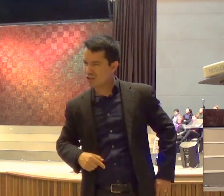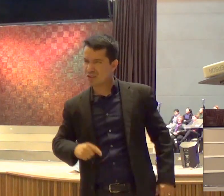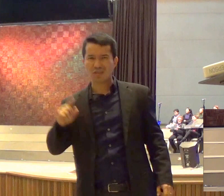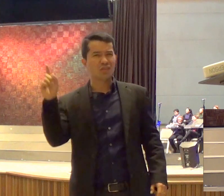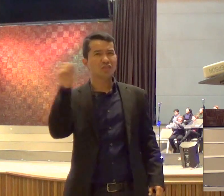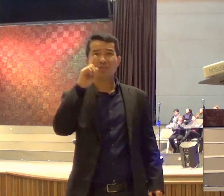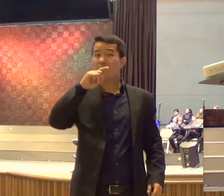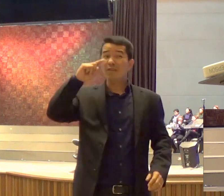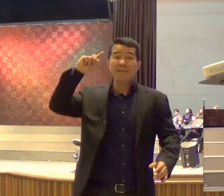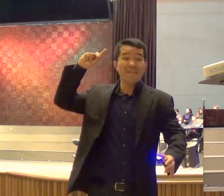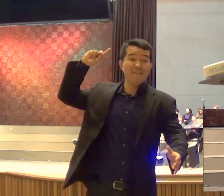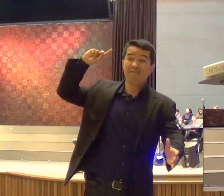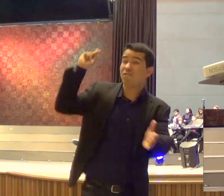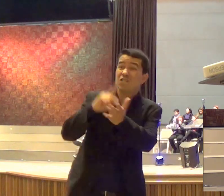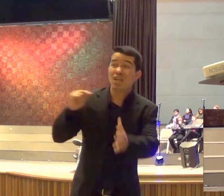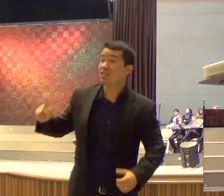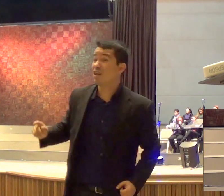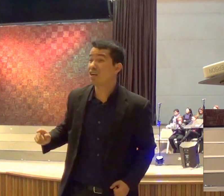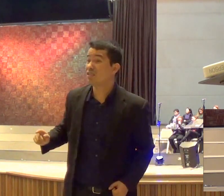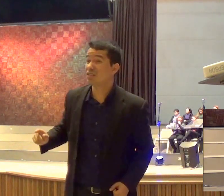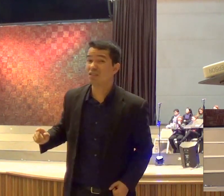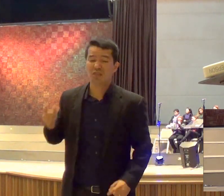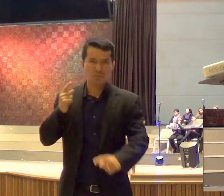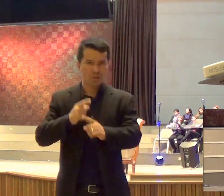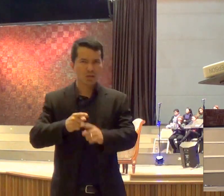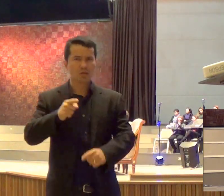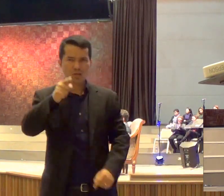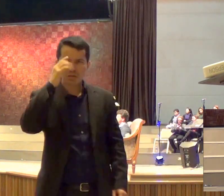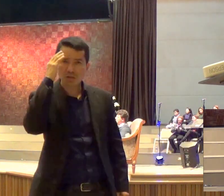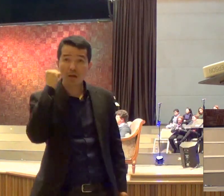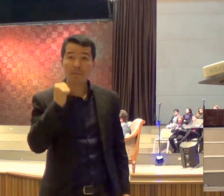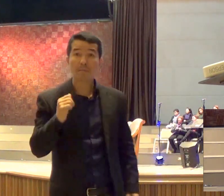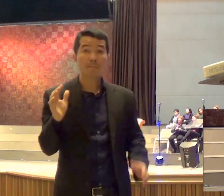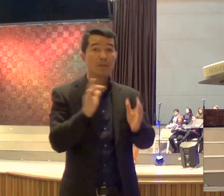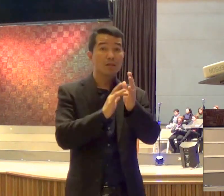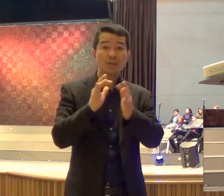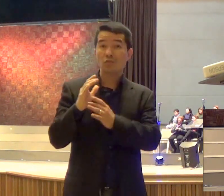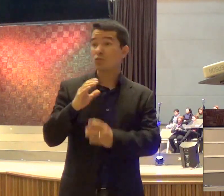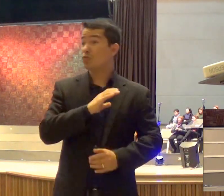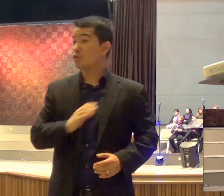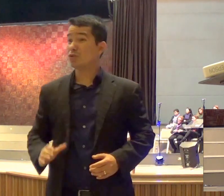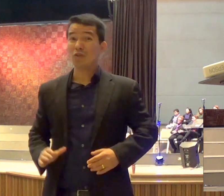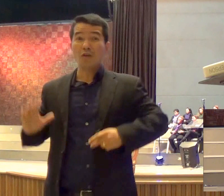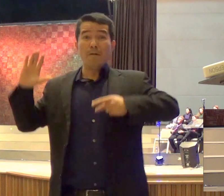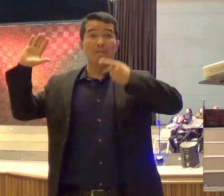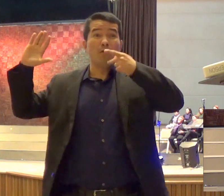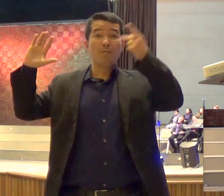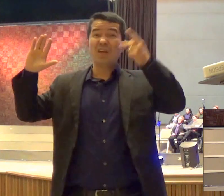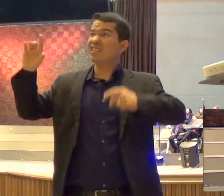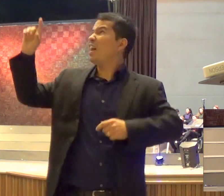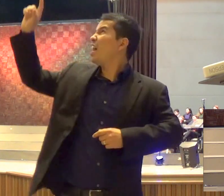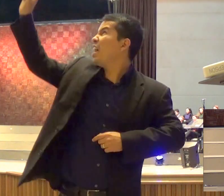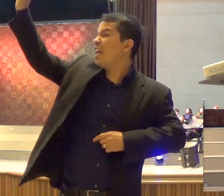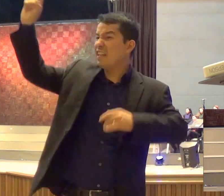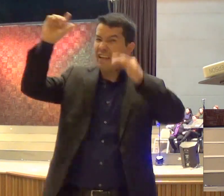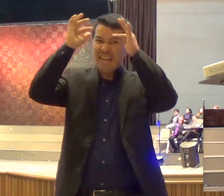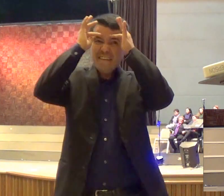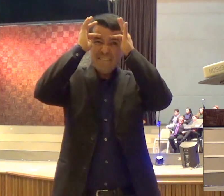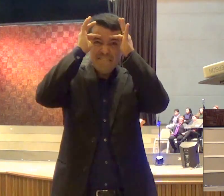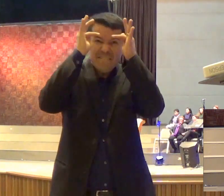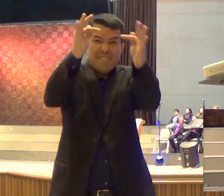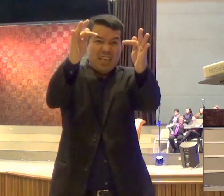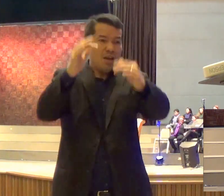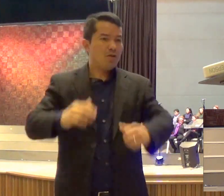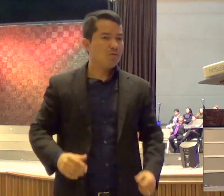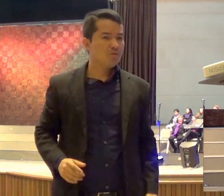no final da história é o que vai se cumprir ele é fiel Amém gente ele é